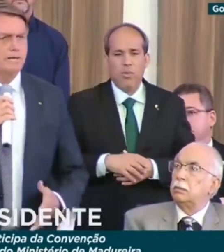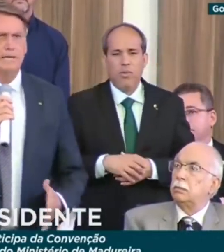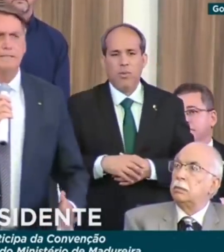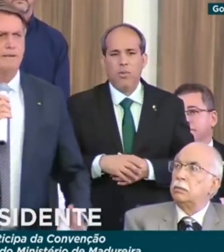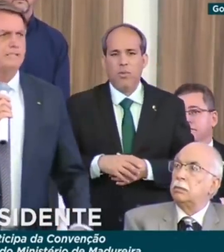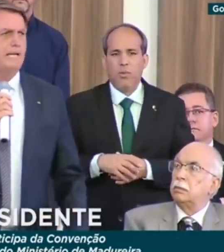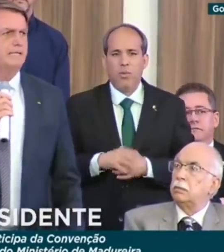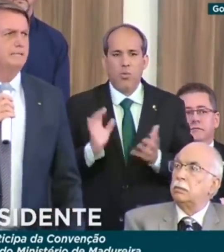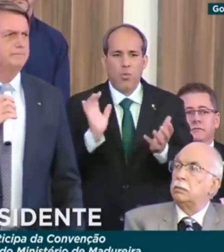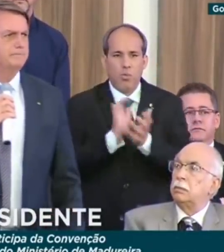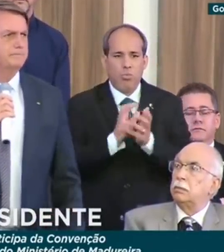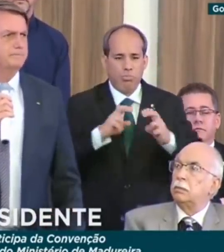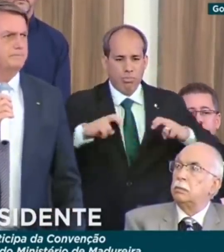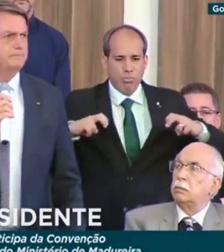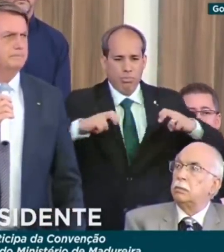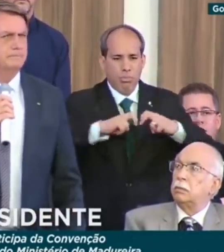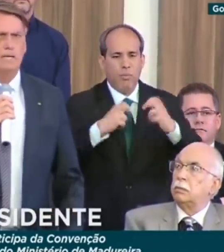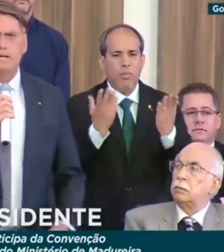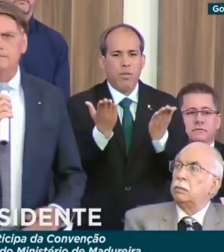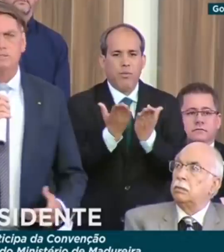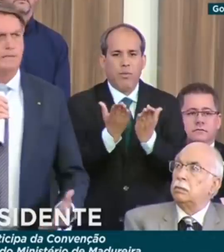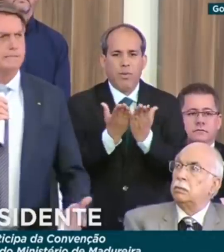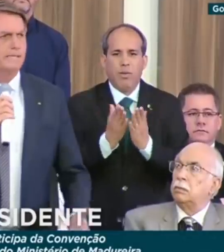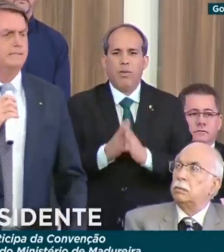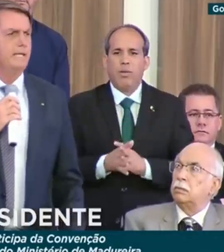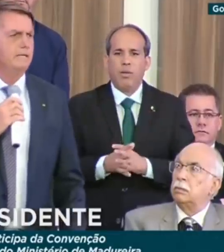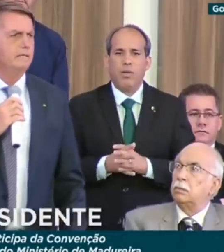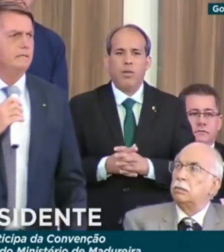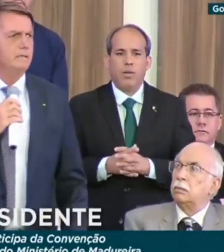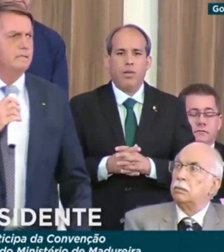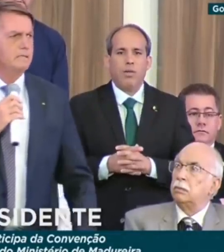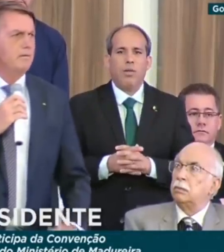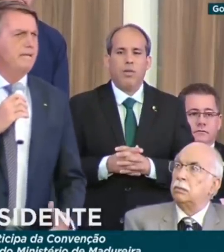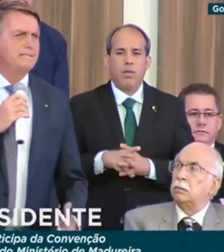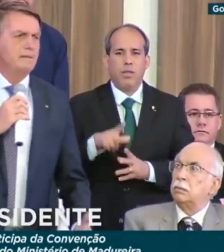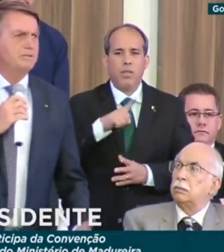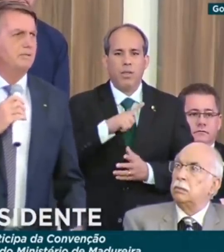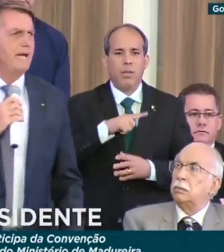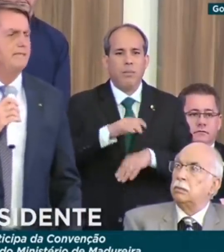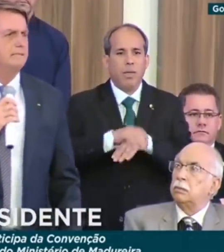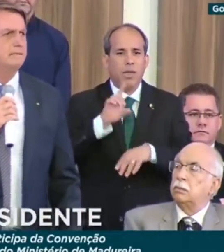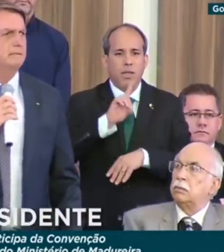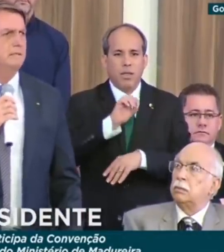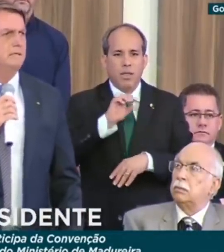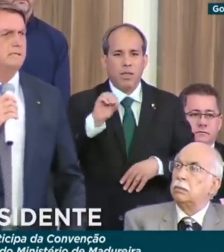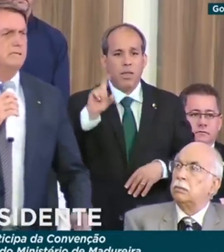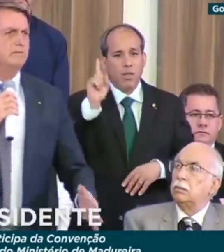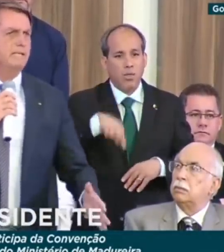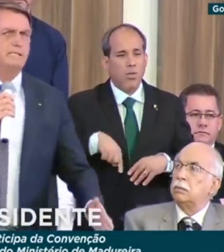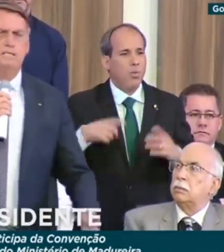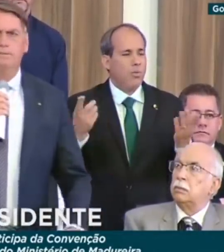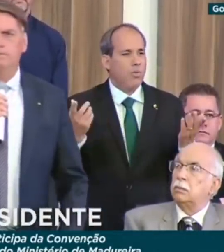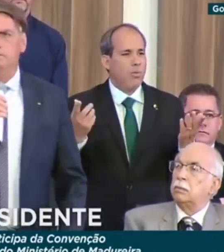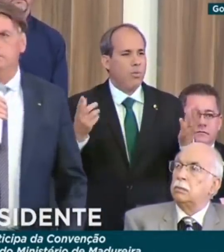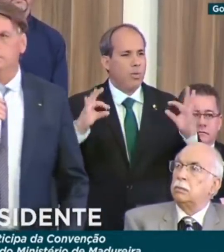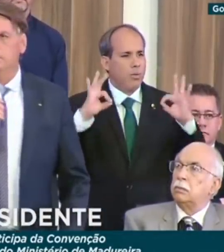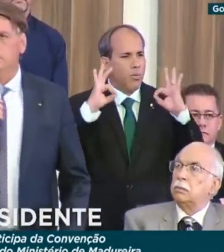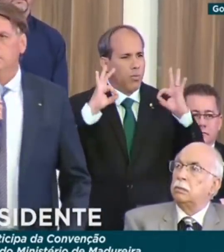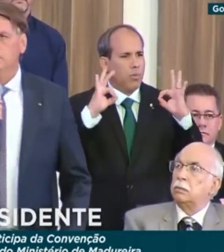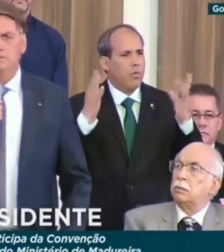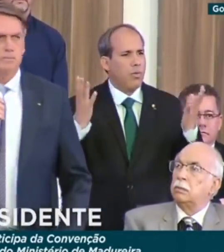a bancada evangélica, na casa de uma centena, que são excepcionais, que são